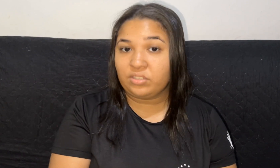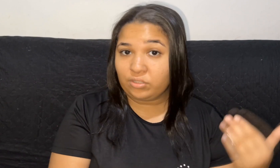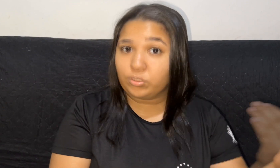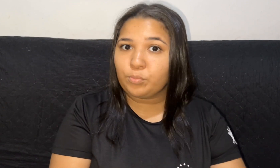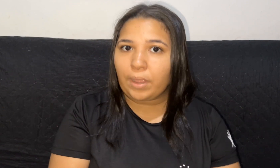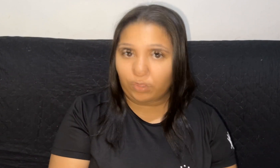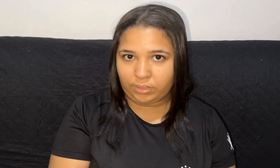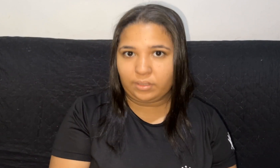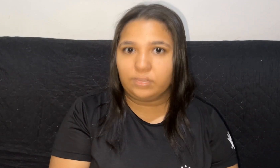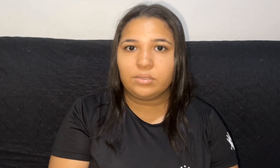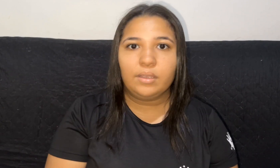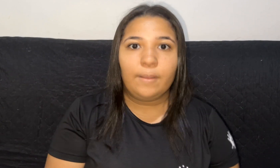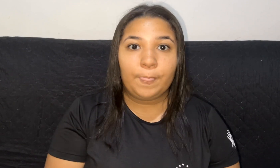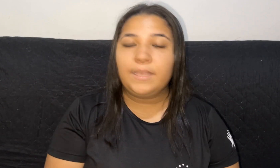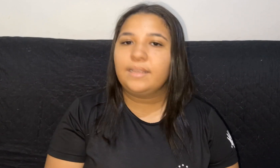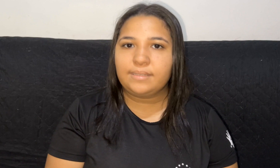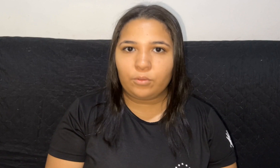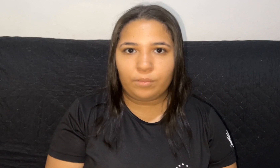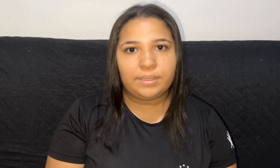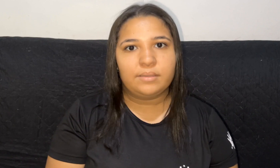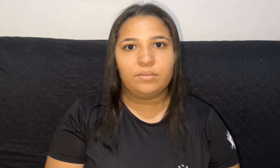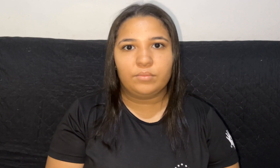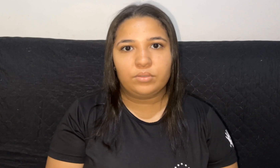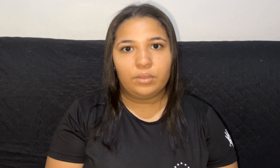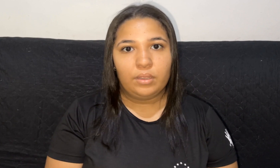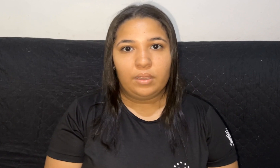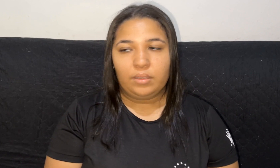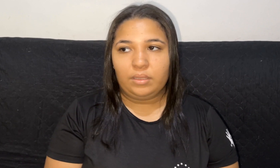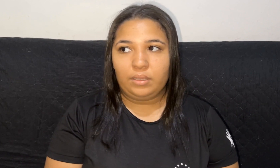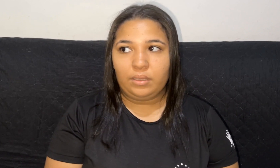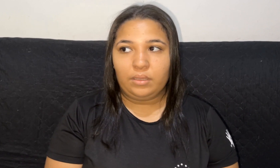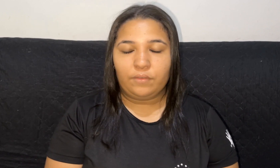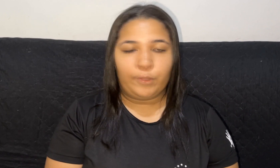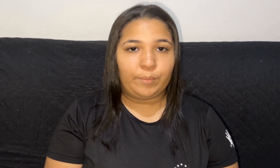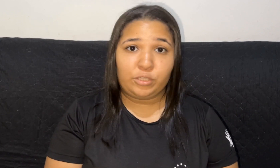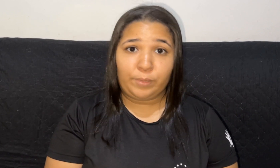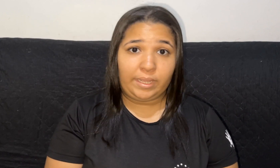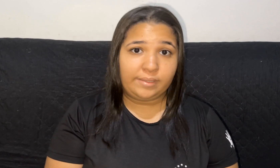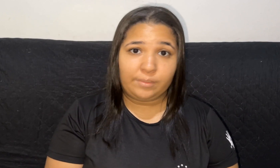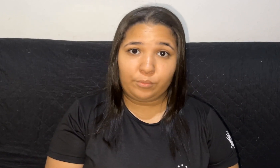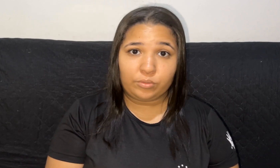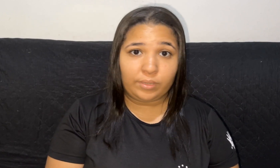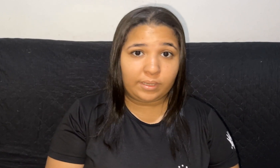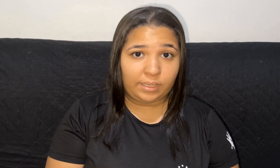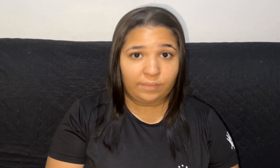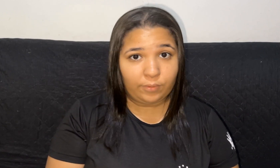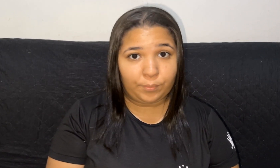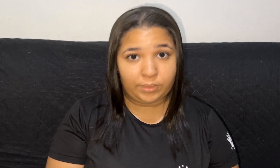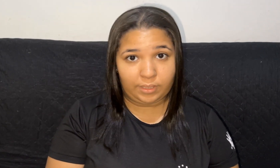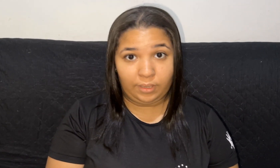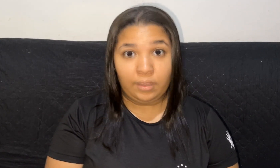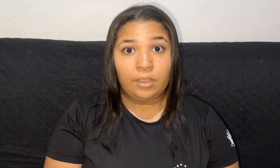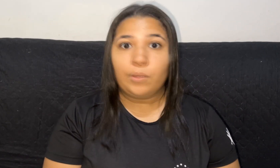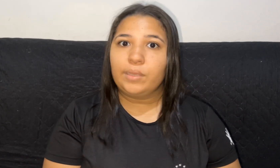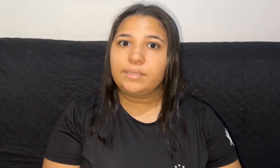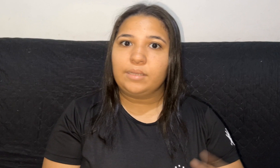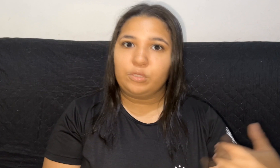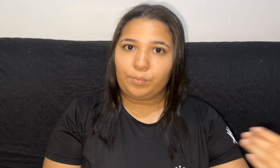suas paróquias. E assim começamos. E foi uma experiência muito incrível, porque conhecemos